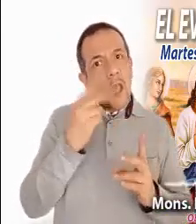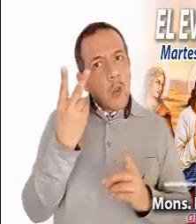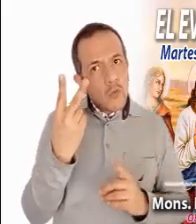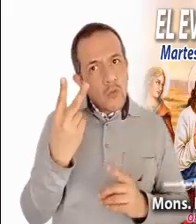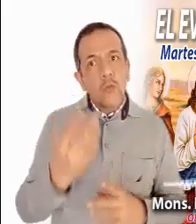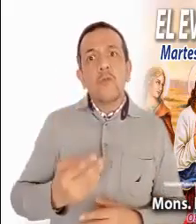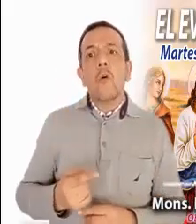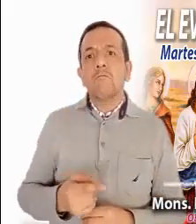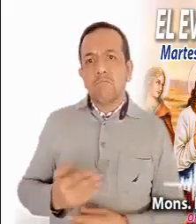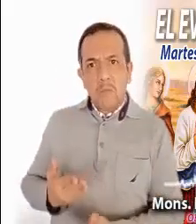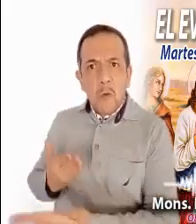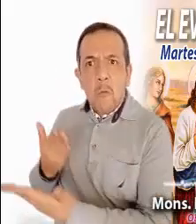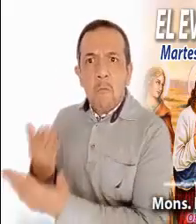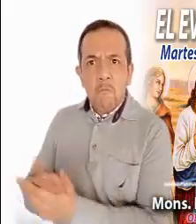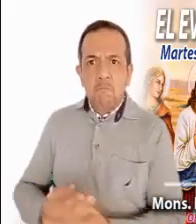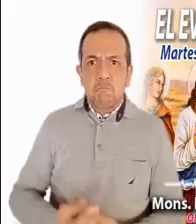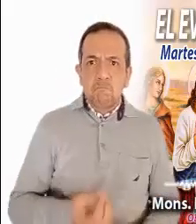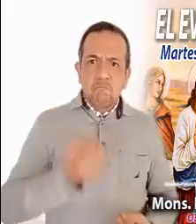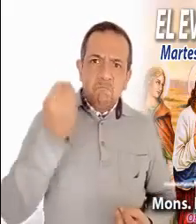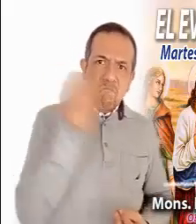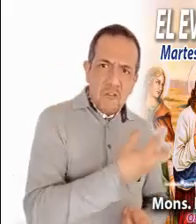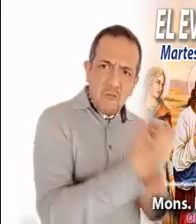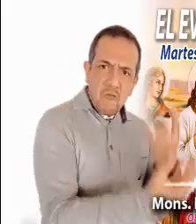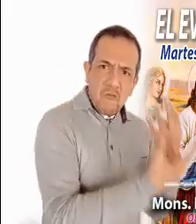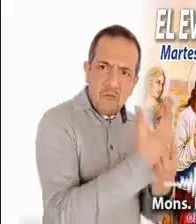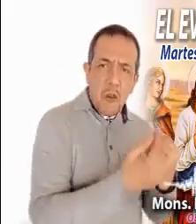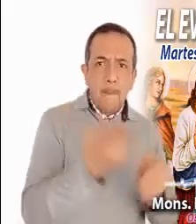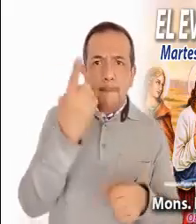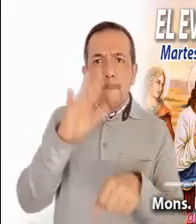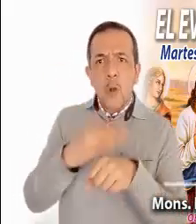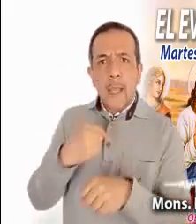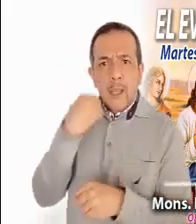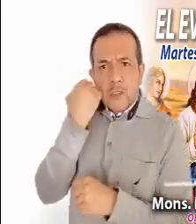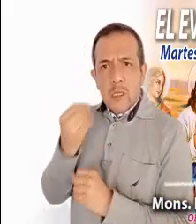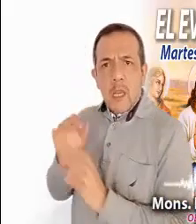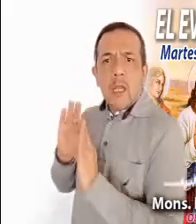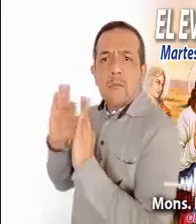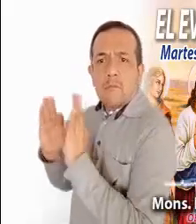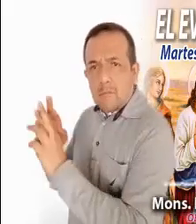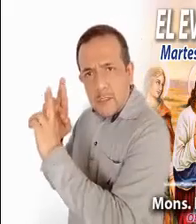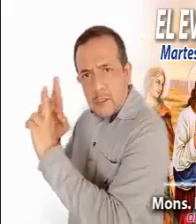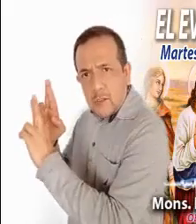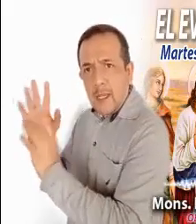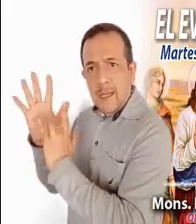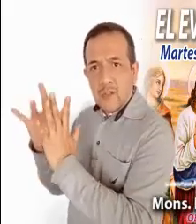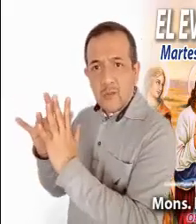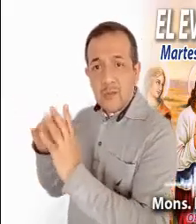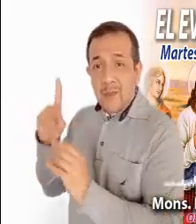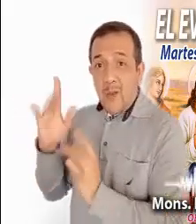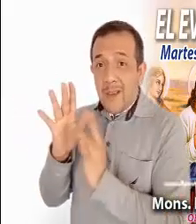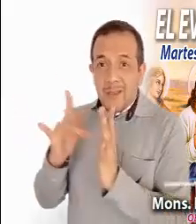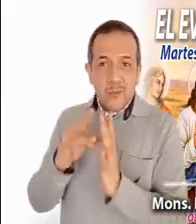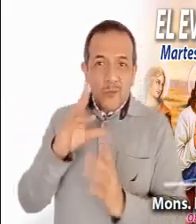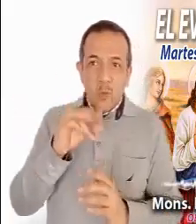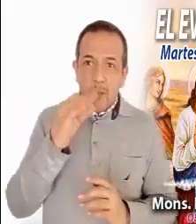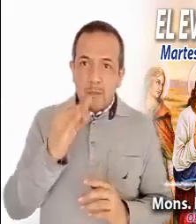aniquilación. Parecería gran amor a la buena nueva y al mismo Jesús, pero Jesús no acepta este tipo de rechazos y